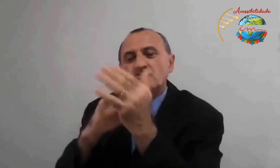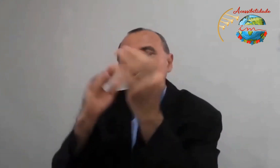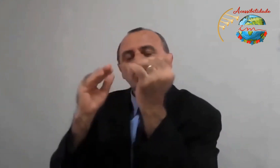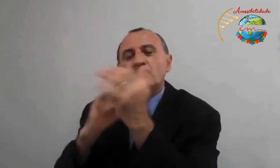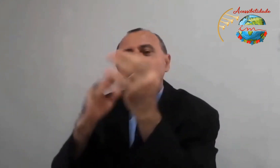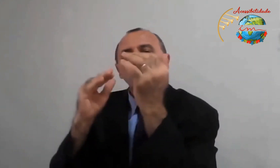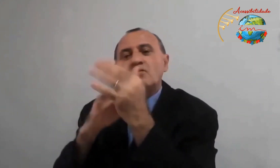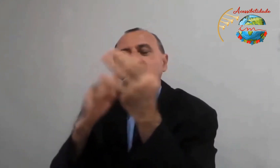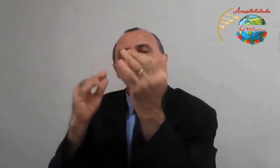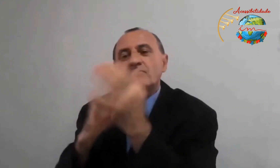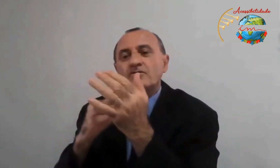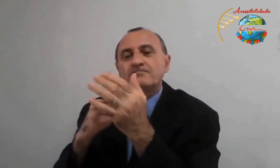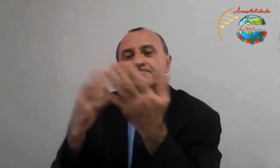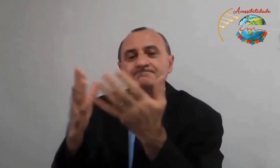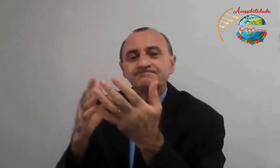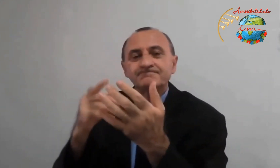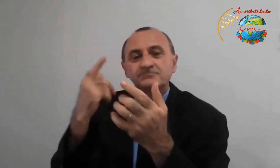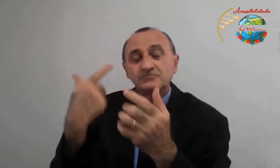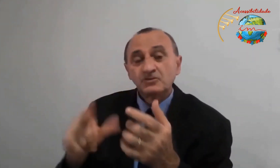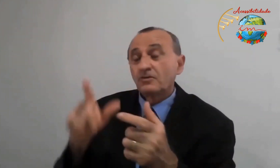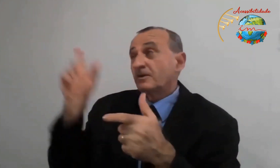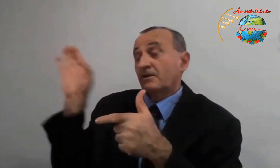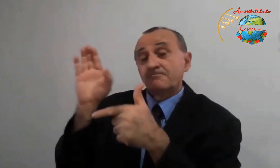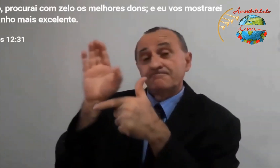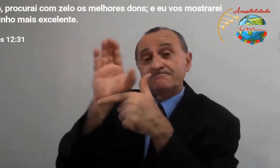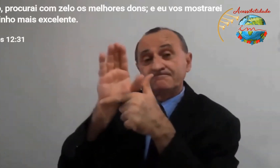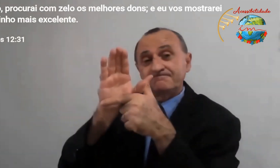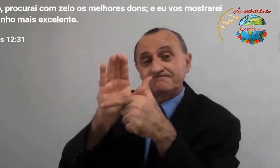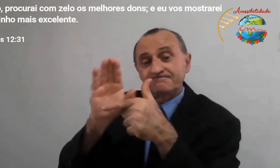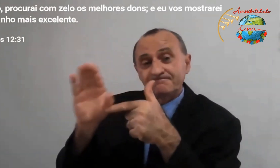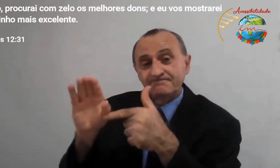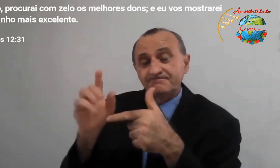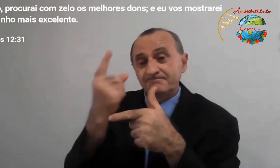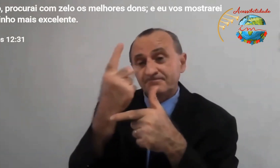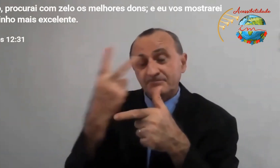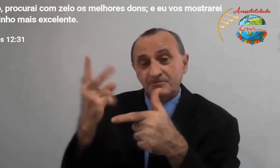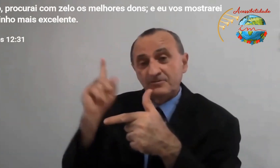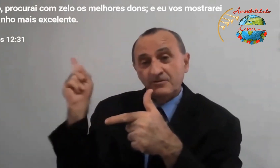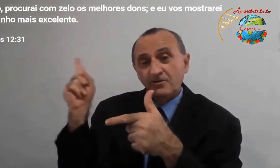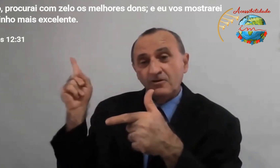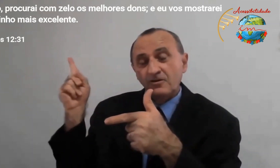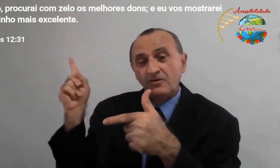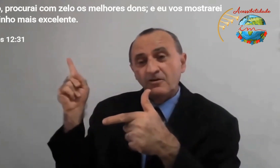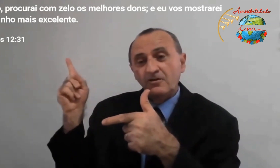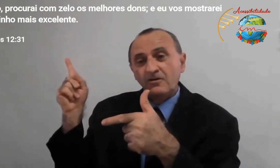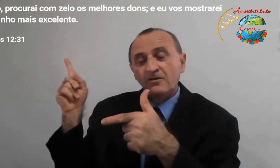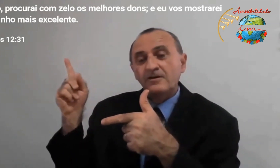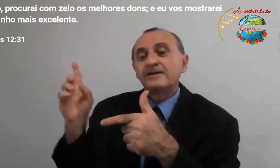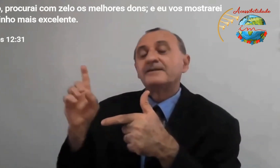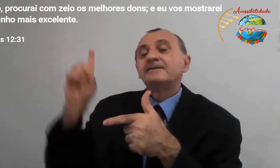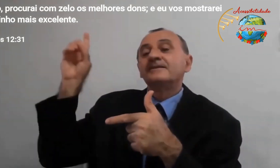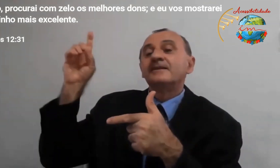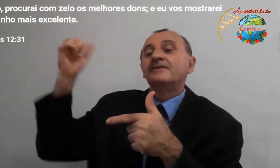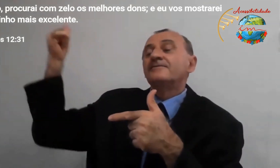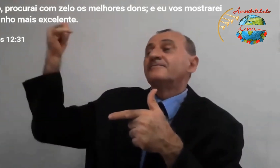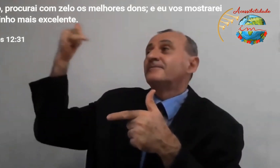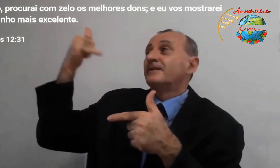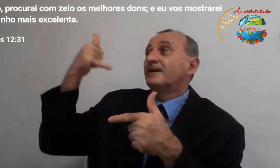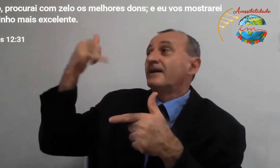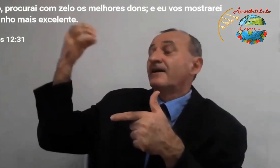Deus, cantando louvores ao Senhor. Então, Coríntios capítulo 12,